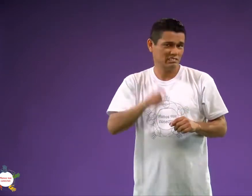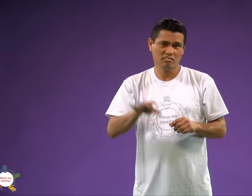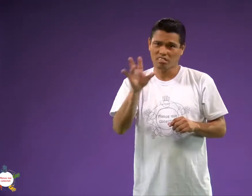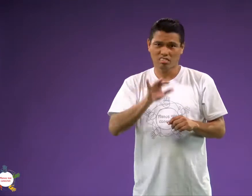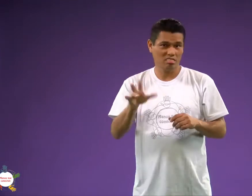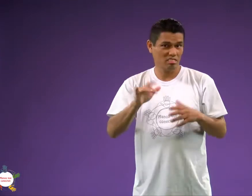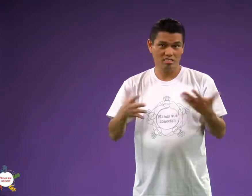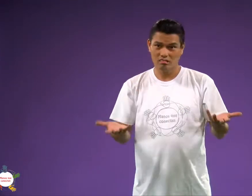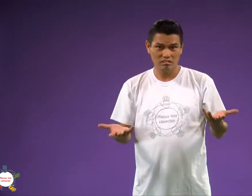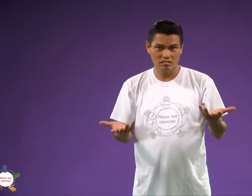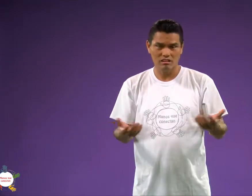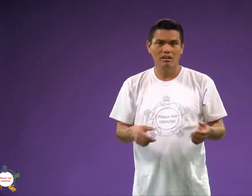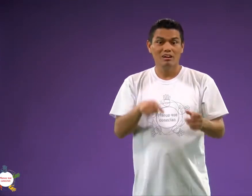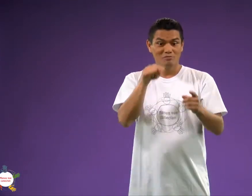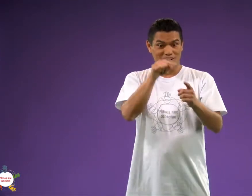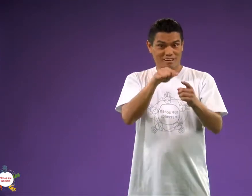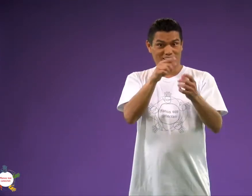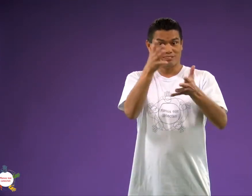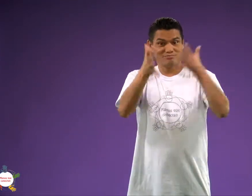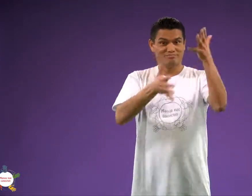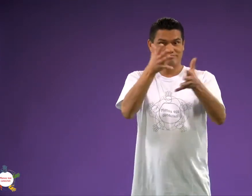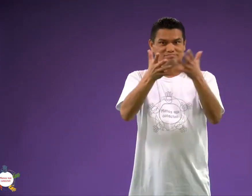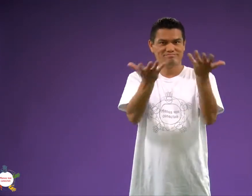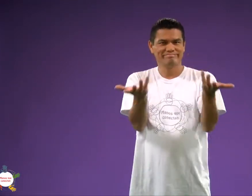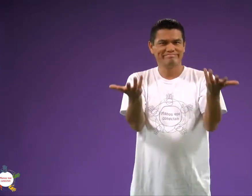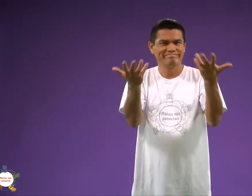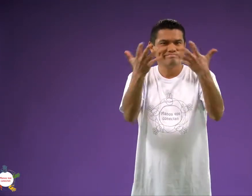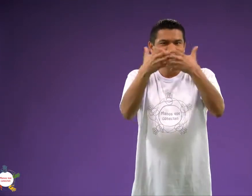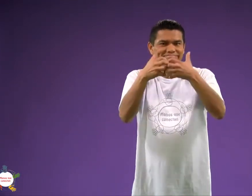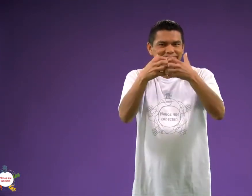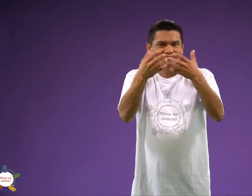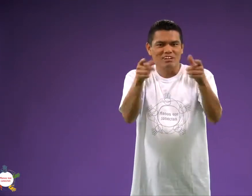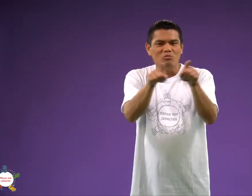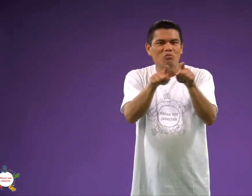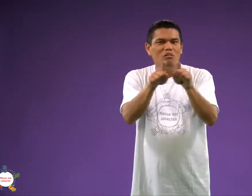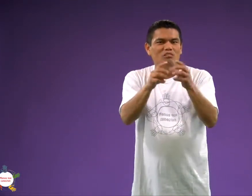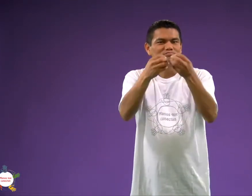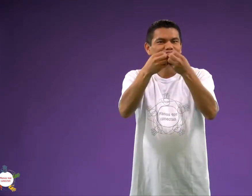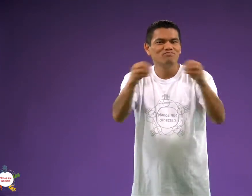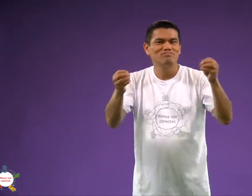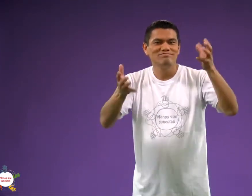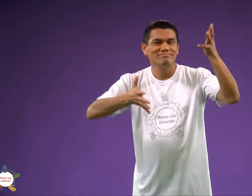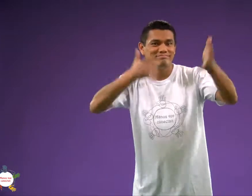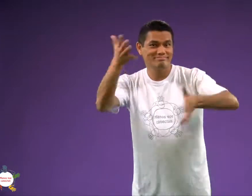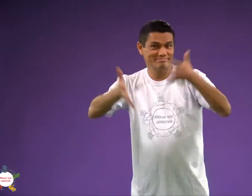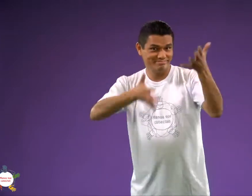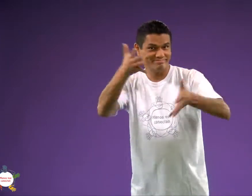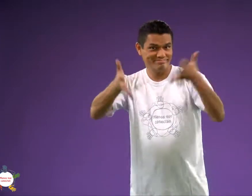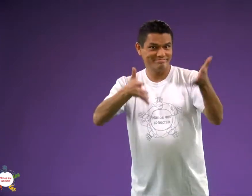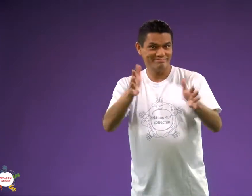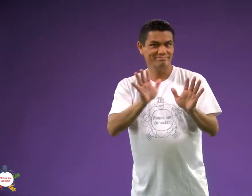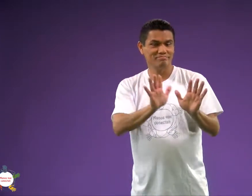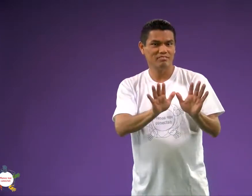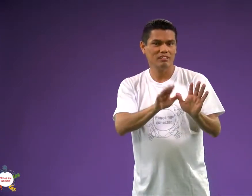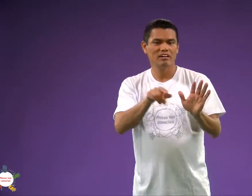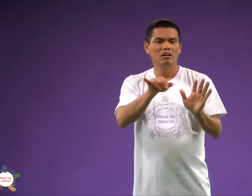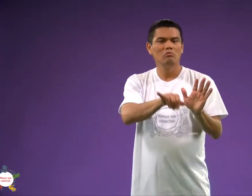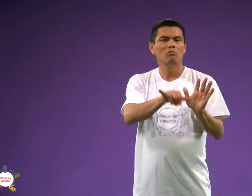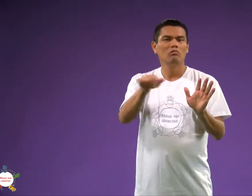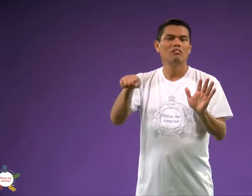significados propios. Por ello, no necesitas deletrearlo todo. Solo se utiliza el deletreo como apoyo, incorporándolo a la lengua